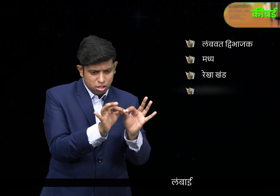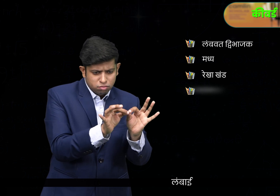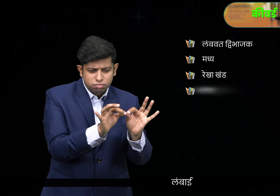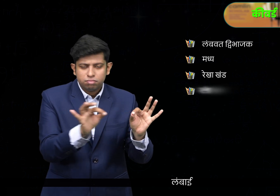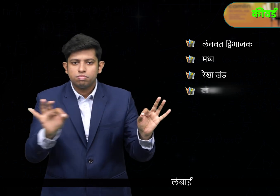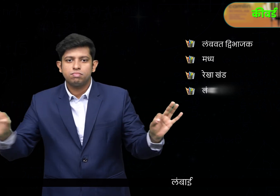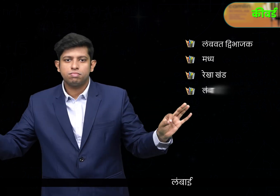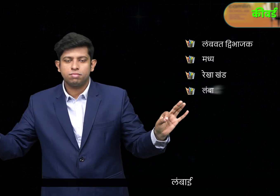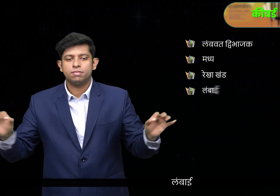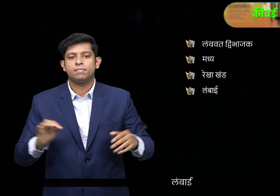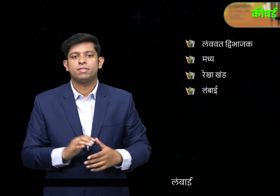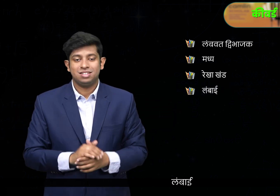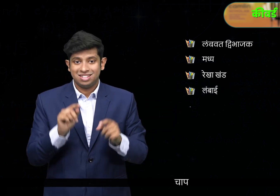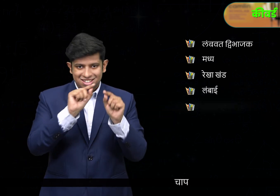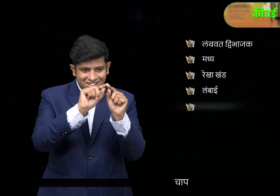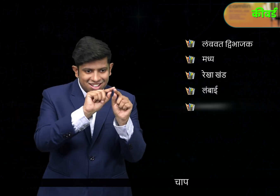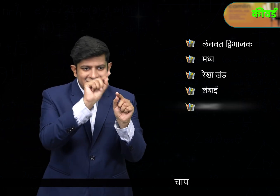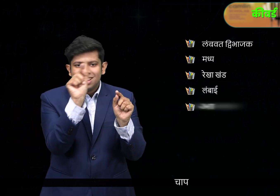लंबाई, चाप,